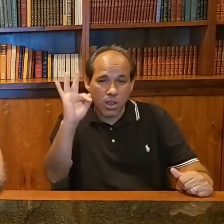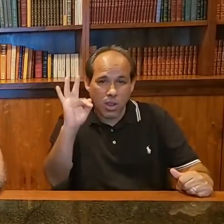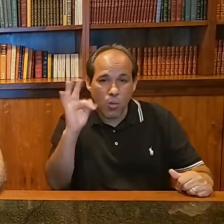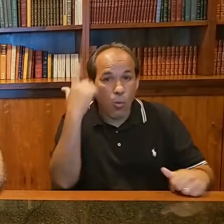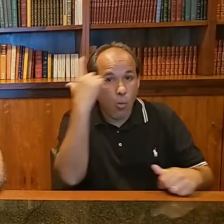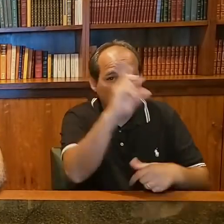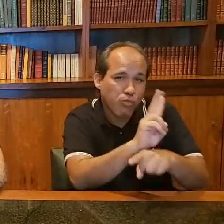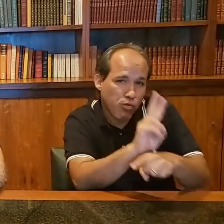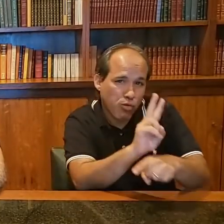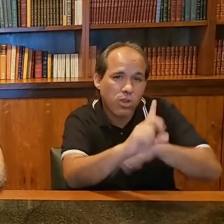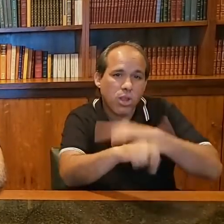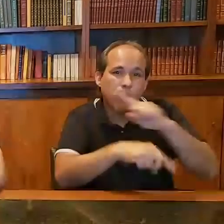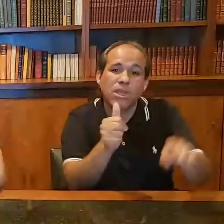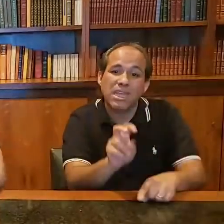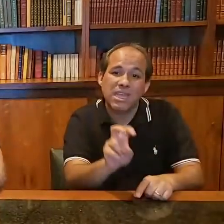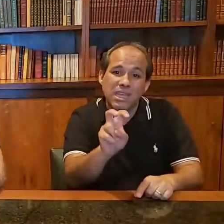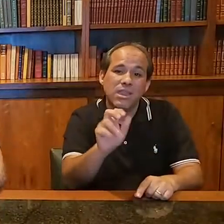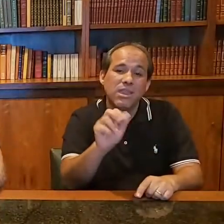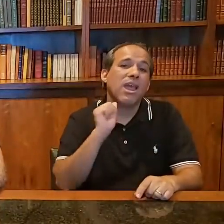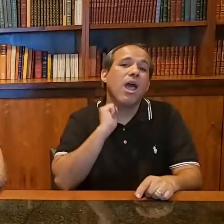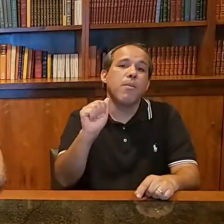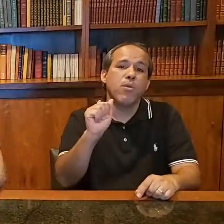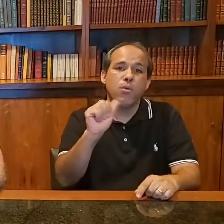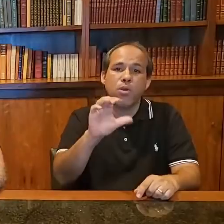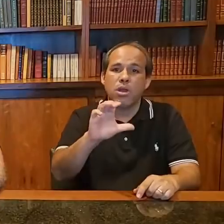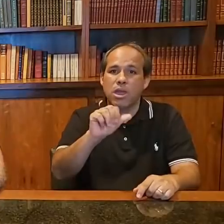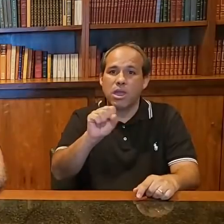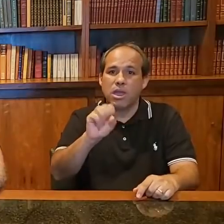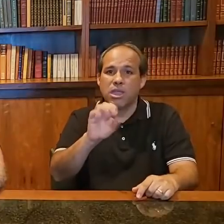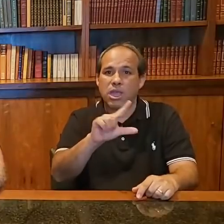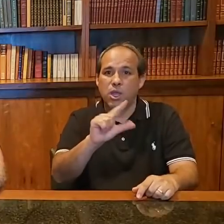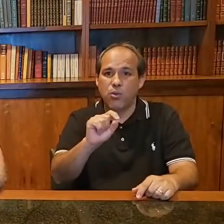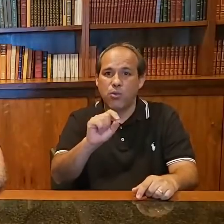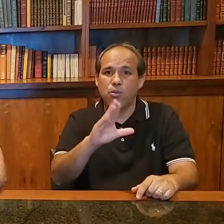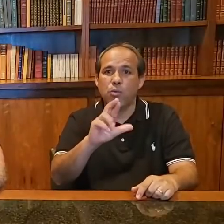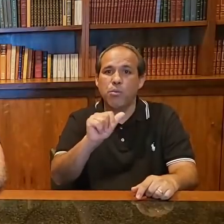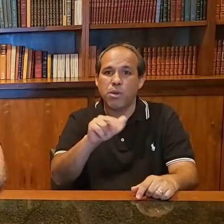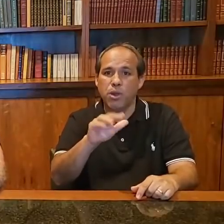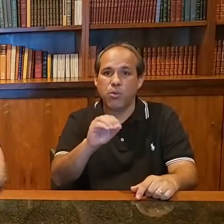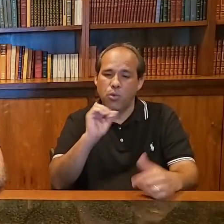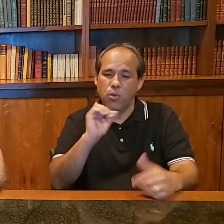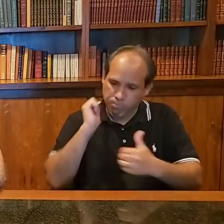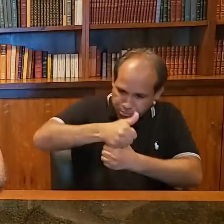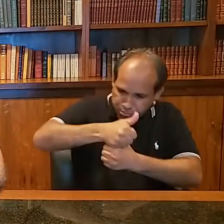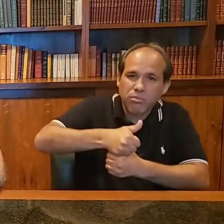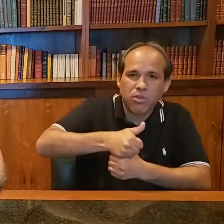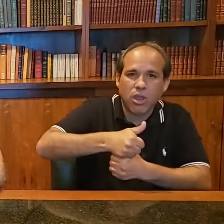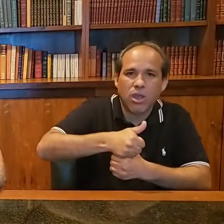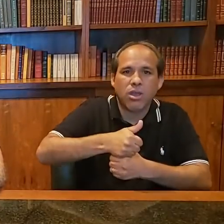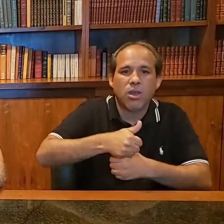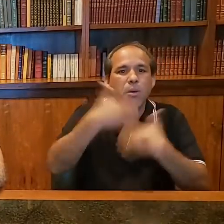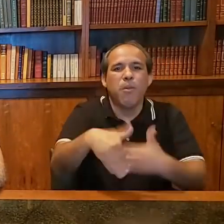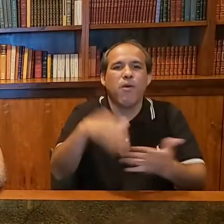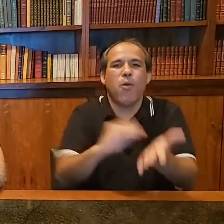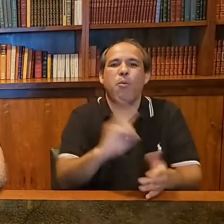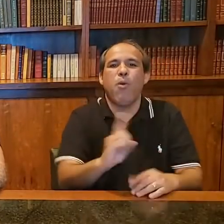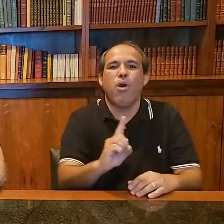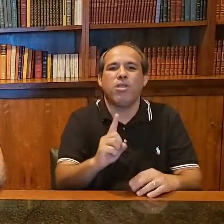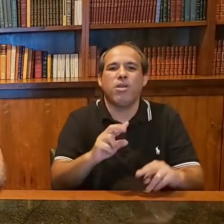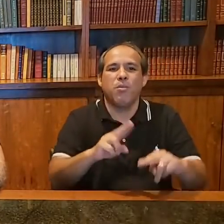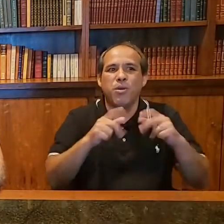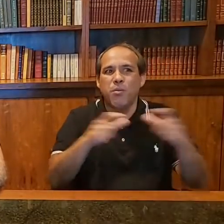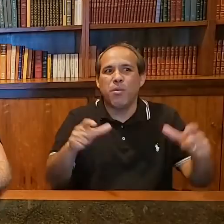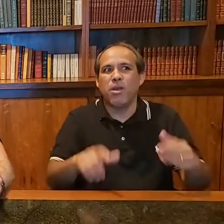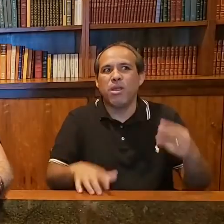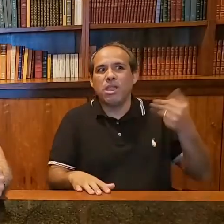dia 15 de abril, então, o Castelo Branco assumiu. Então, olha só, nisso não cai em prova, que o pessoal ia saber